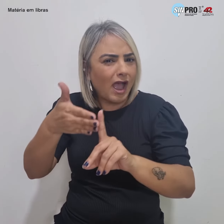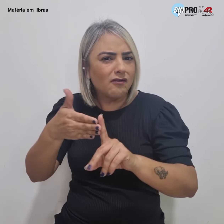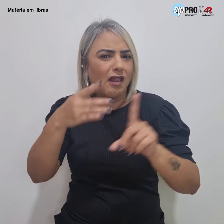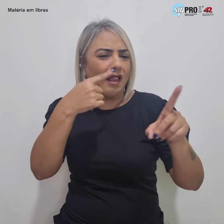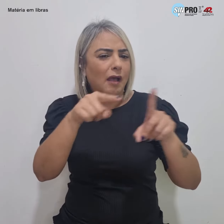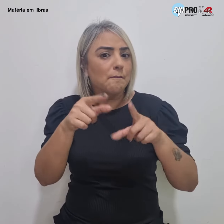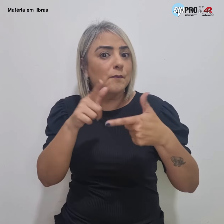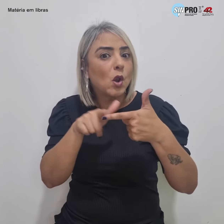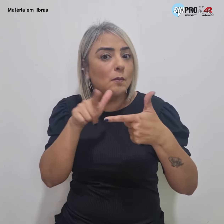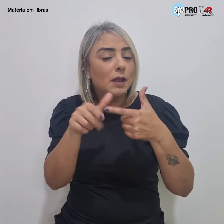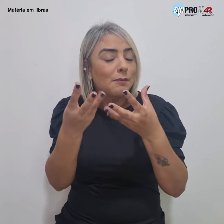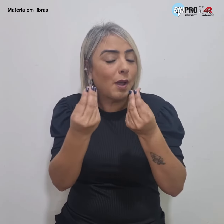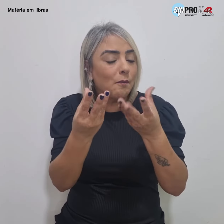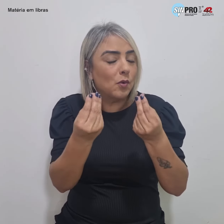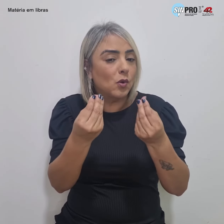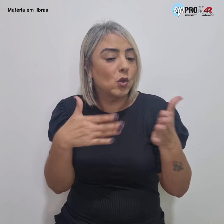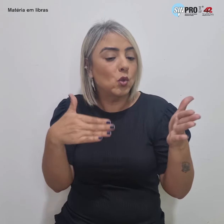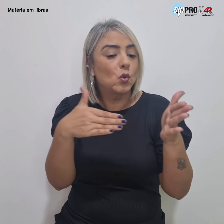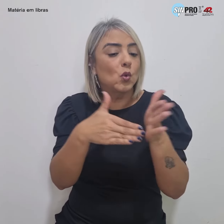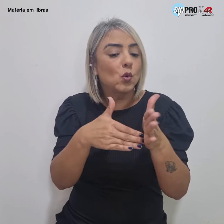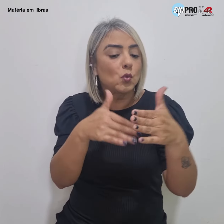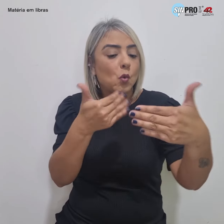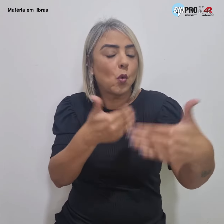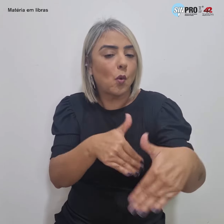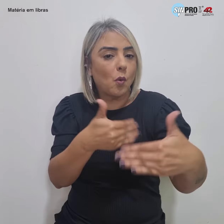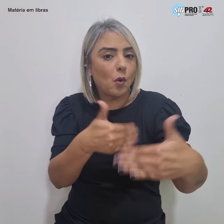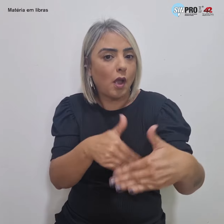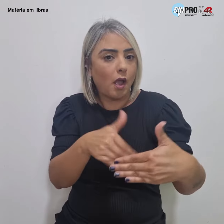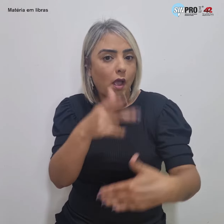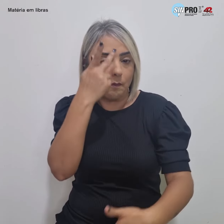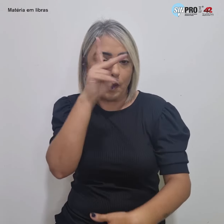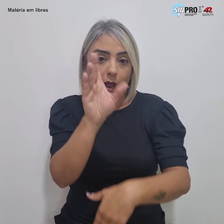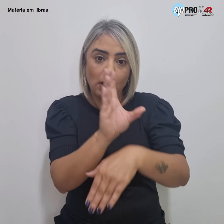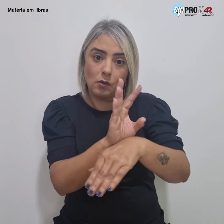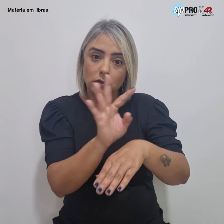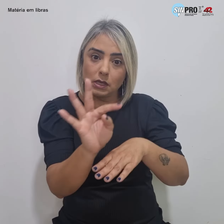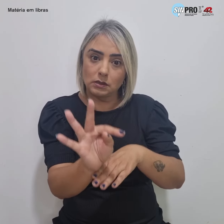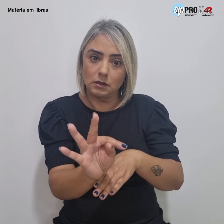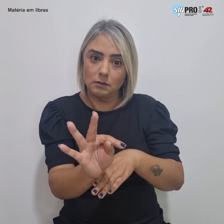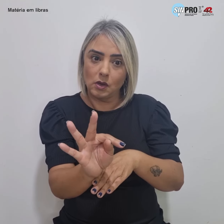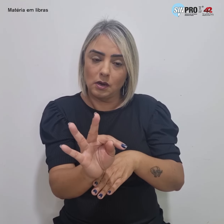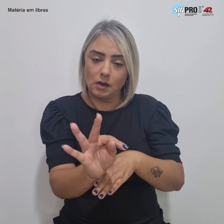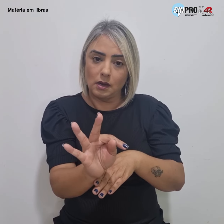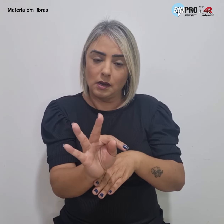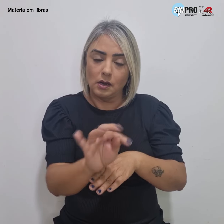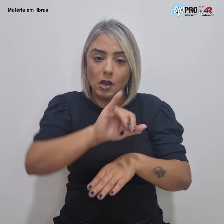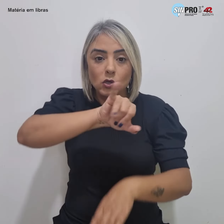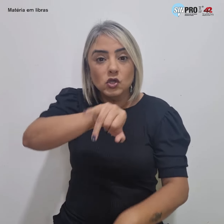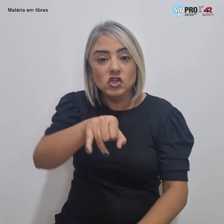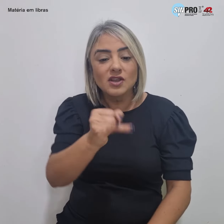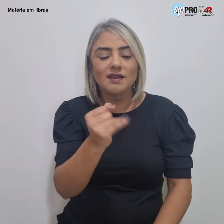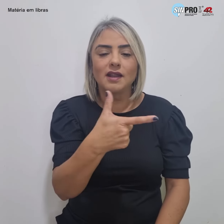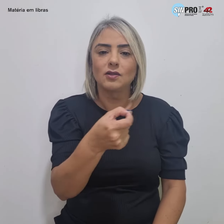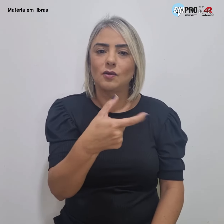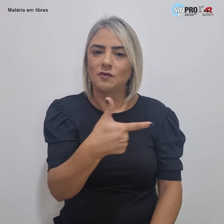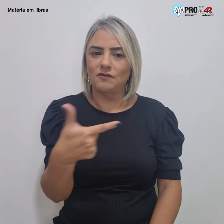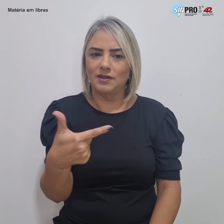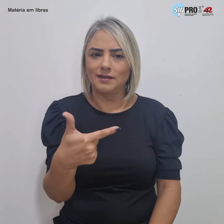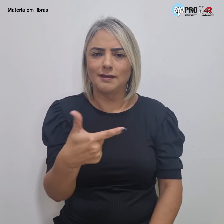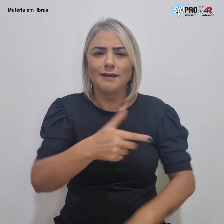recentes no último processo seletivo para professor temporário Em janeiro deste ano uma série